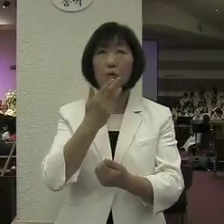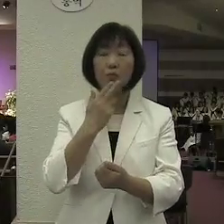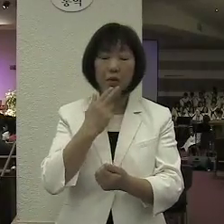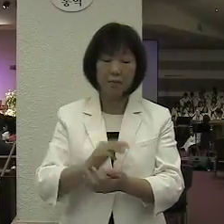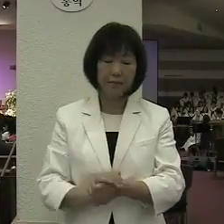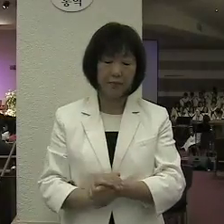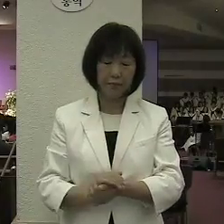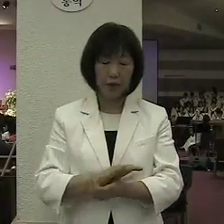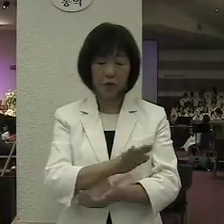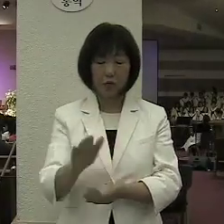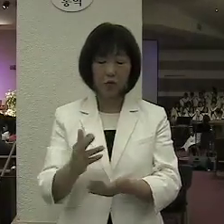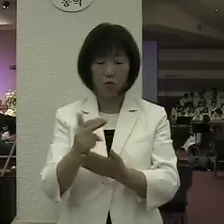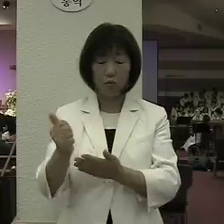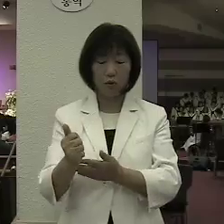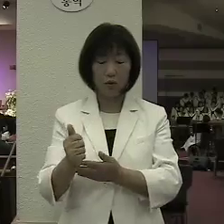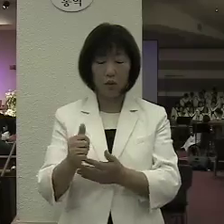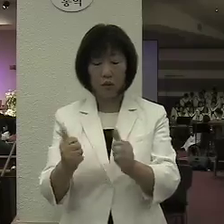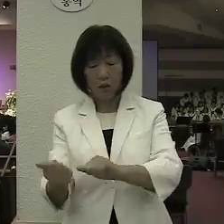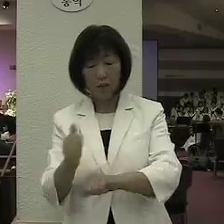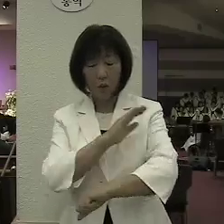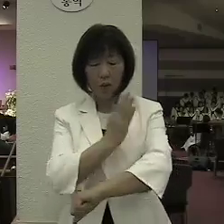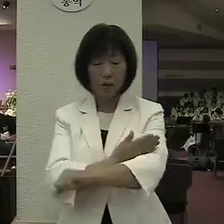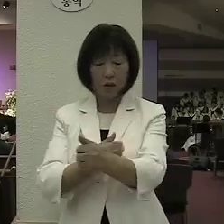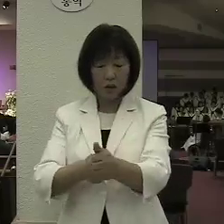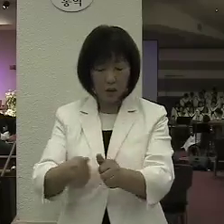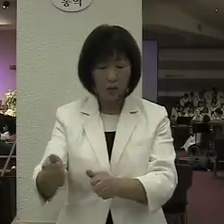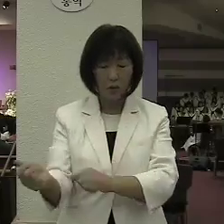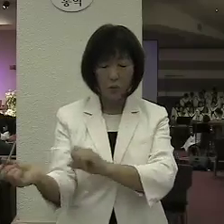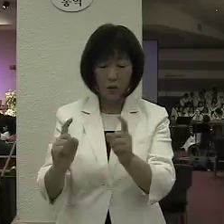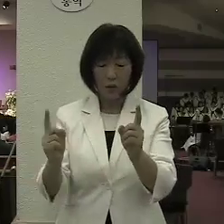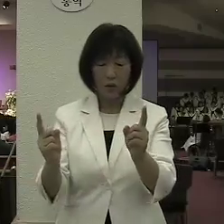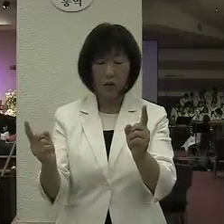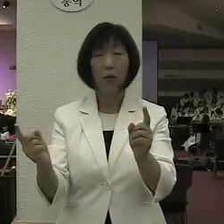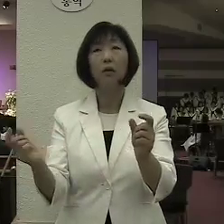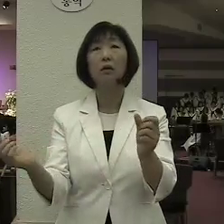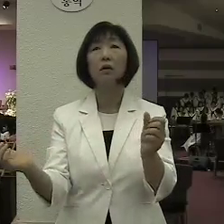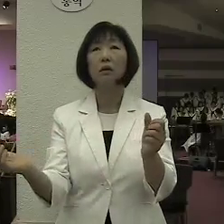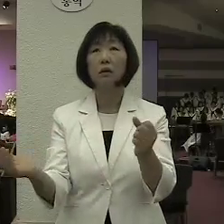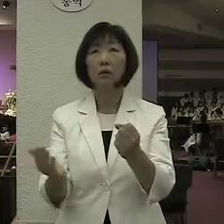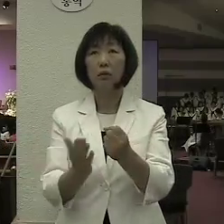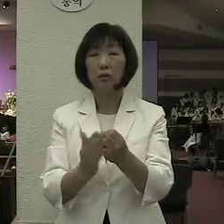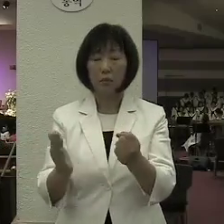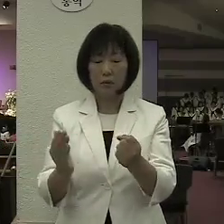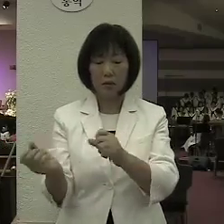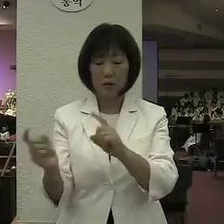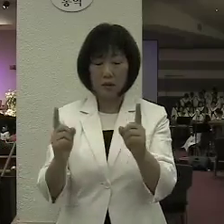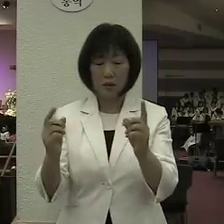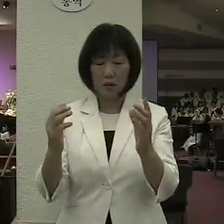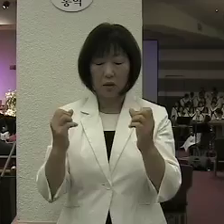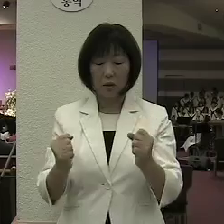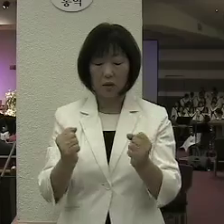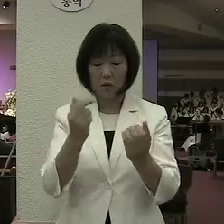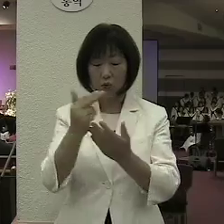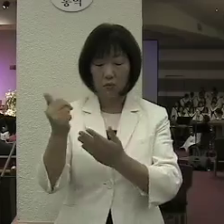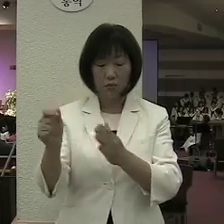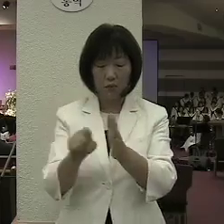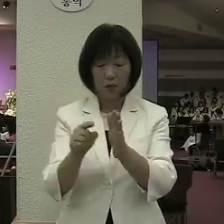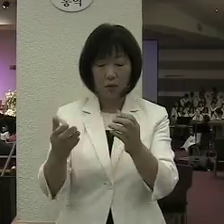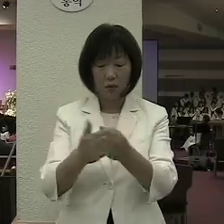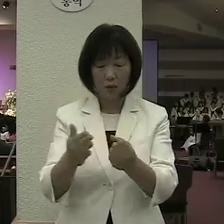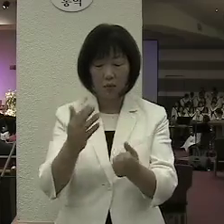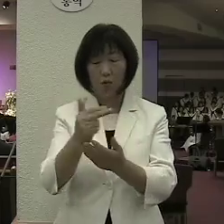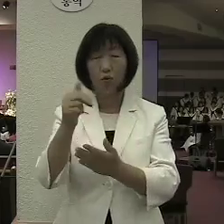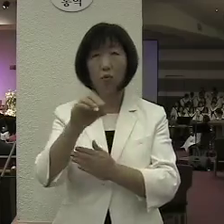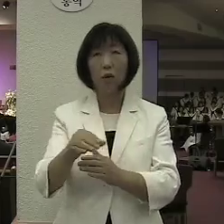것입니다. 우리의 사역도 헛될 것입니다. 지금 이 시간에 이 프리칭, 말씀 선포도 헛될 것이고